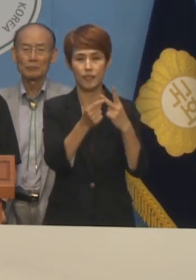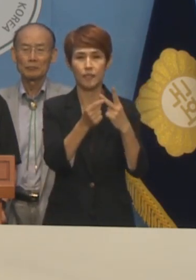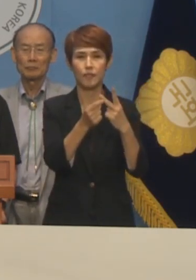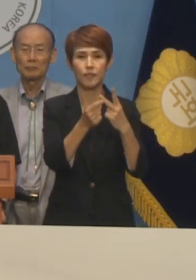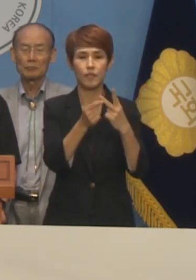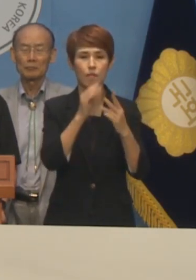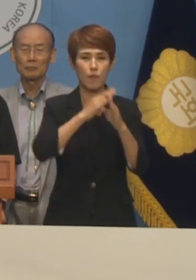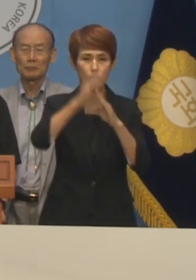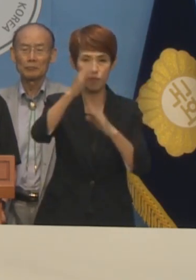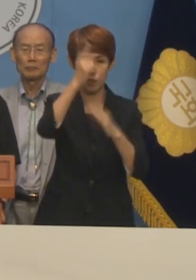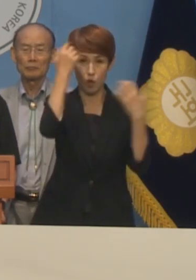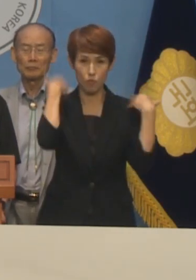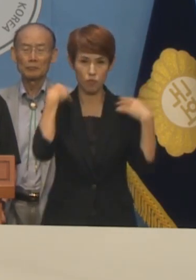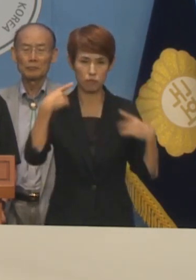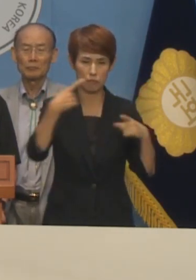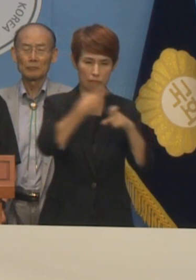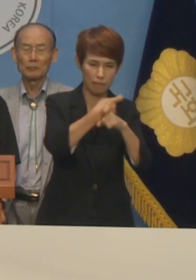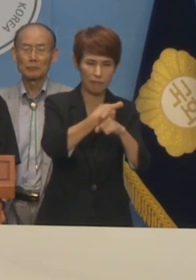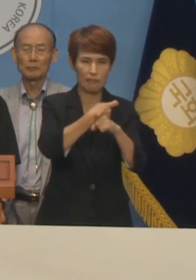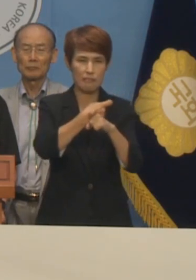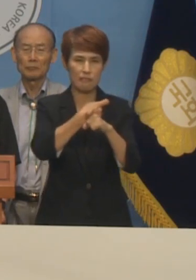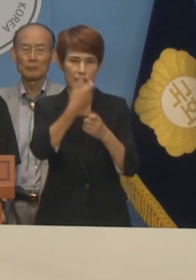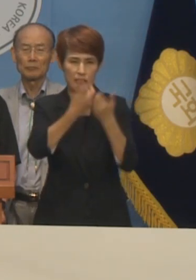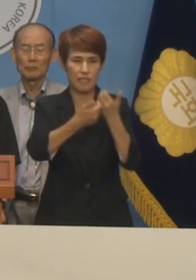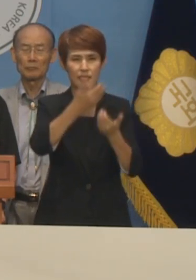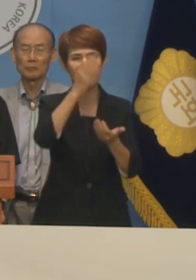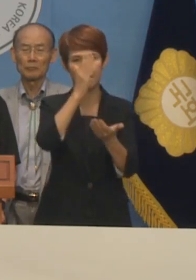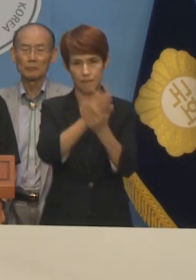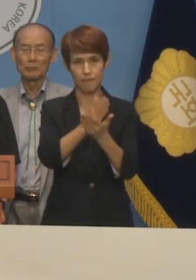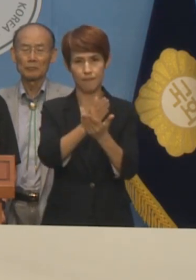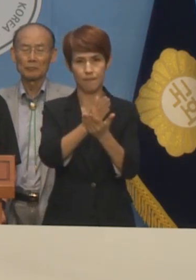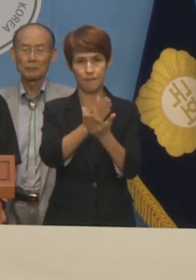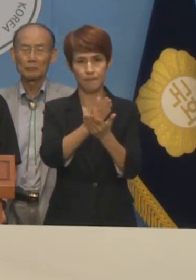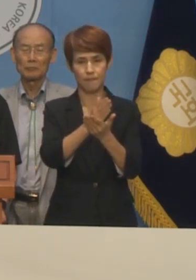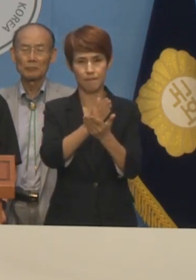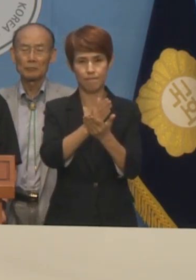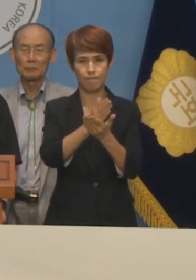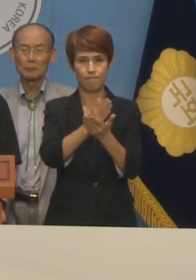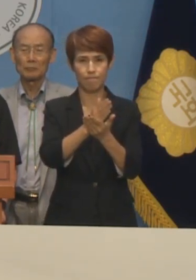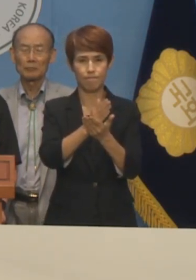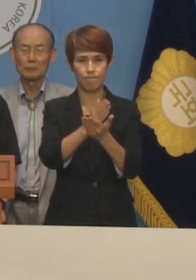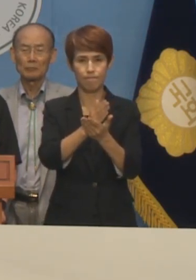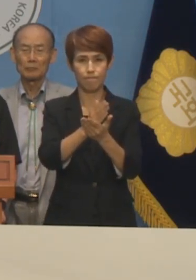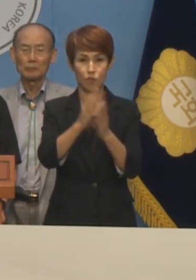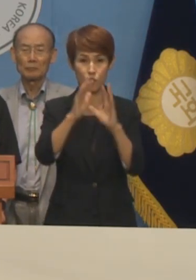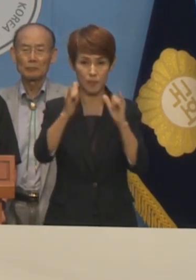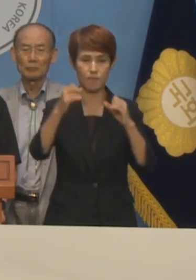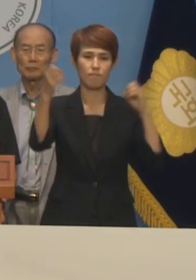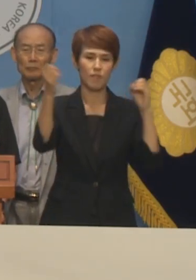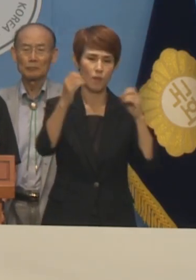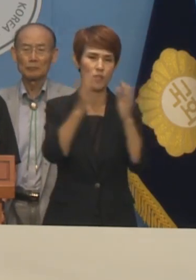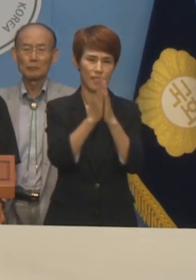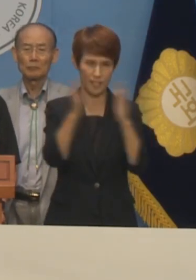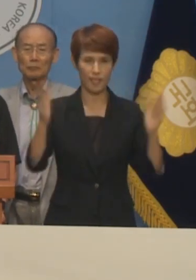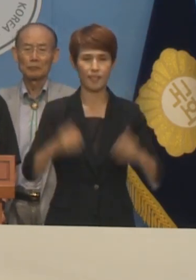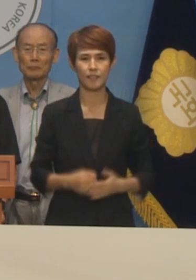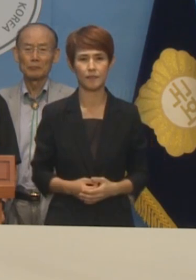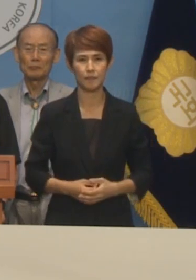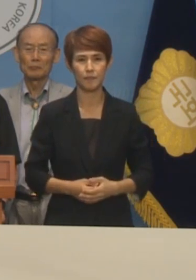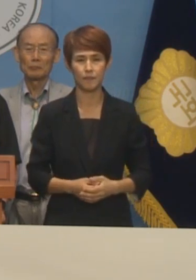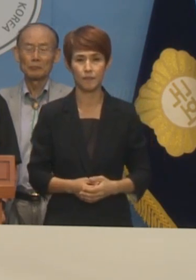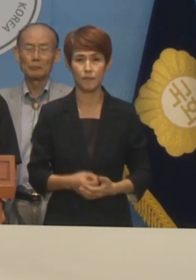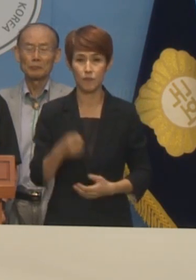정부는 극단적 적대와 대결 정책을 내려놓고 남북미는 무조건 대화를 시작하자.